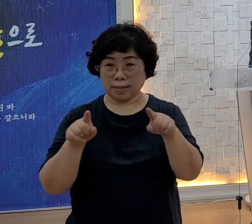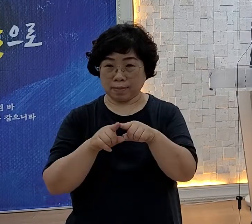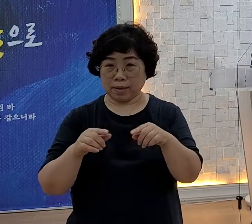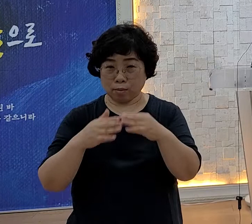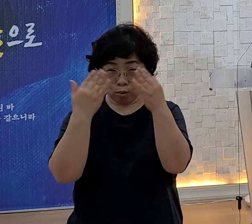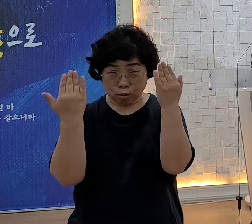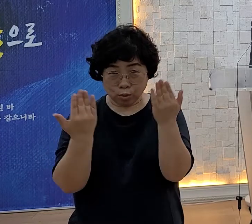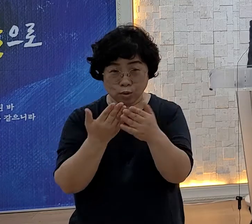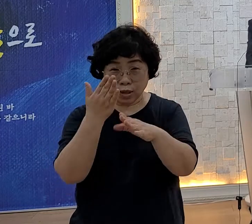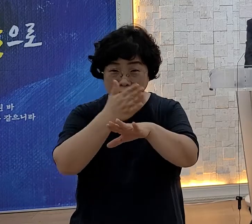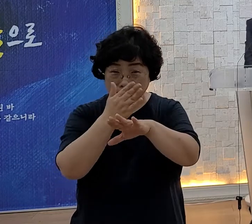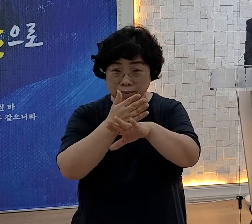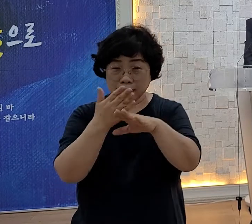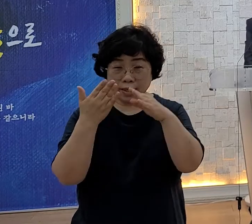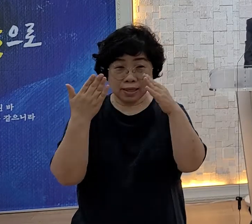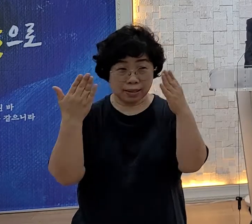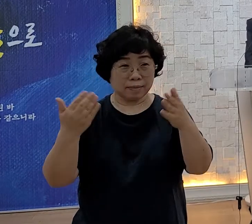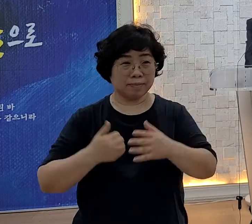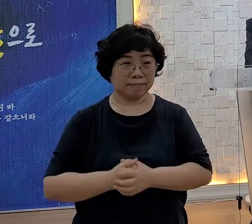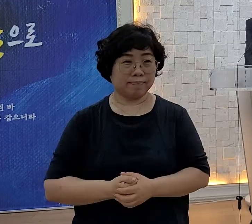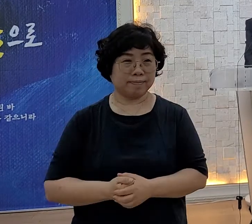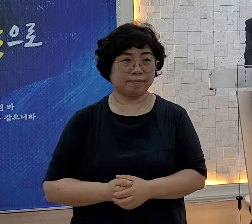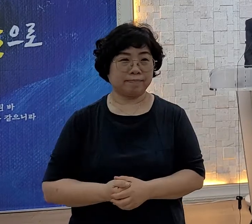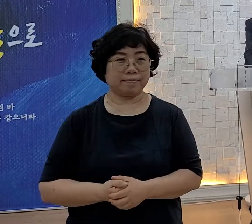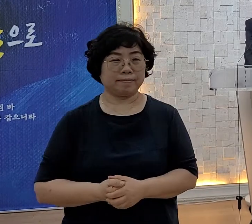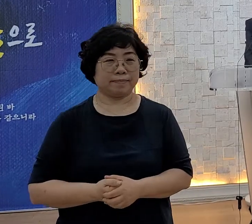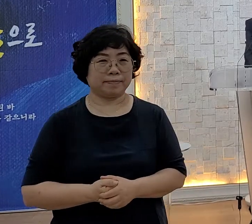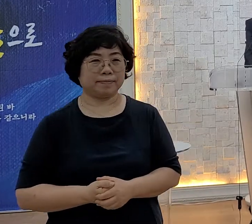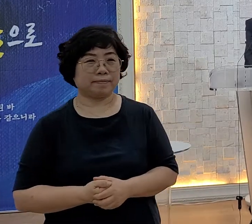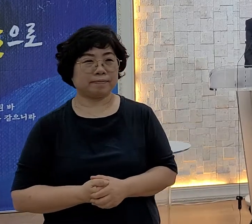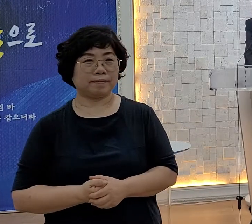주신 모든 분들 진심으로 감사를 드립니다.